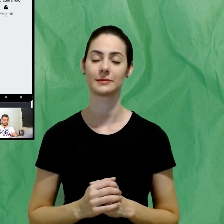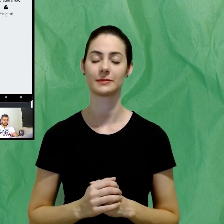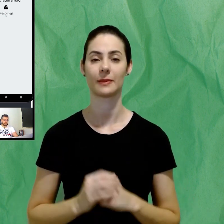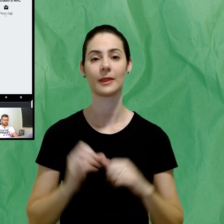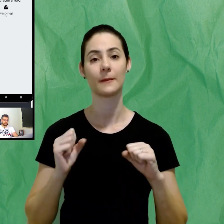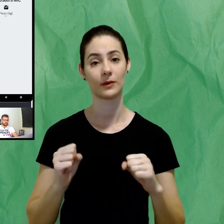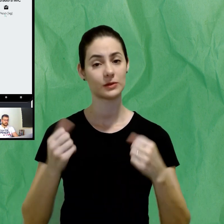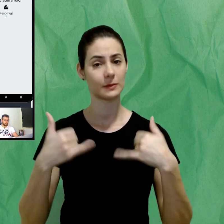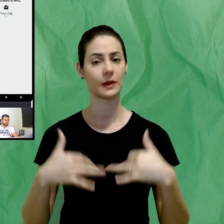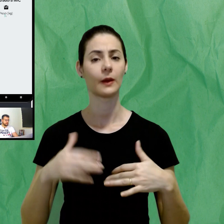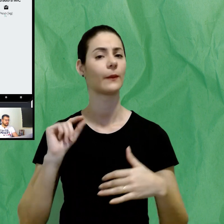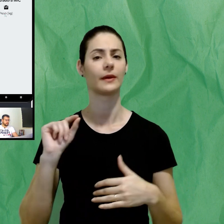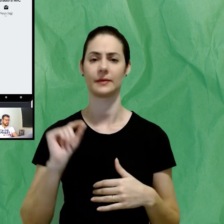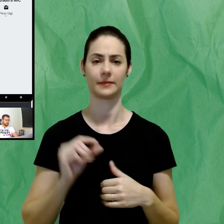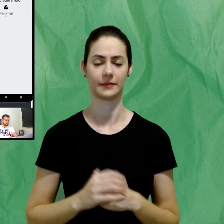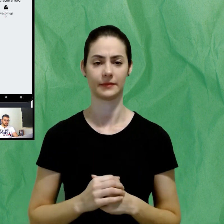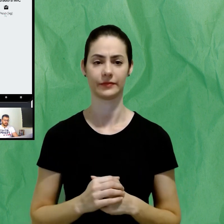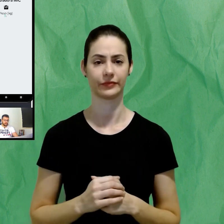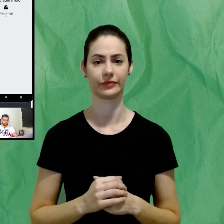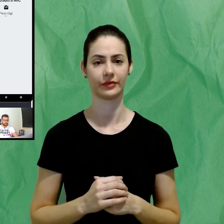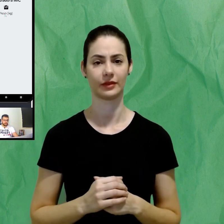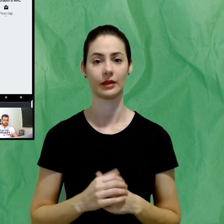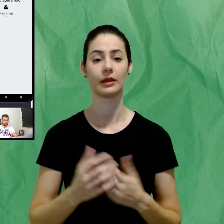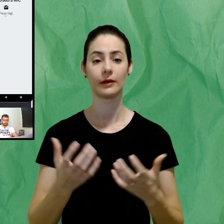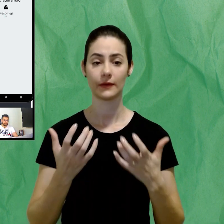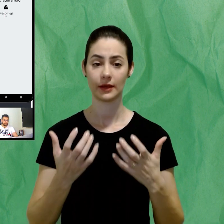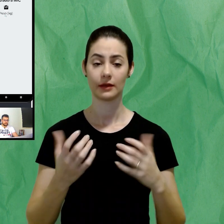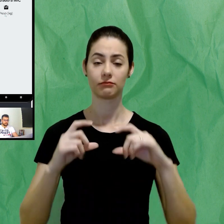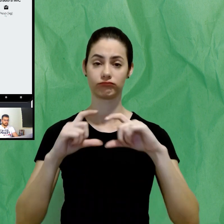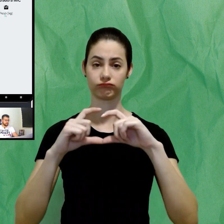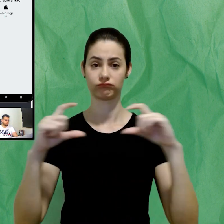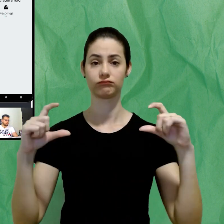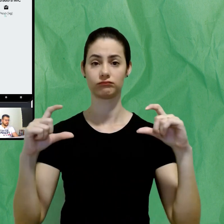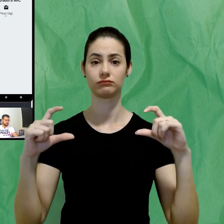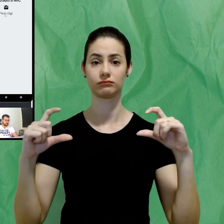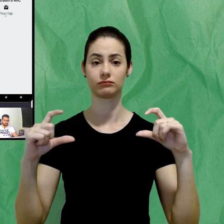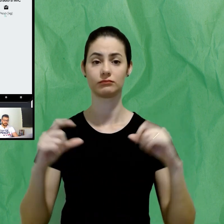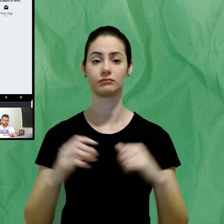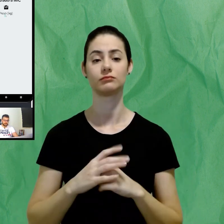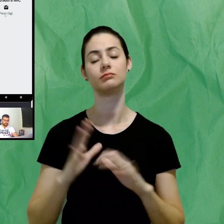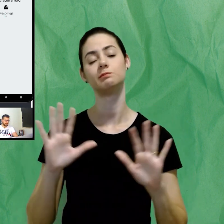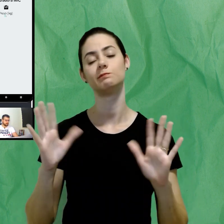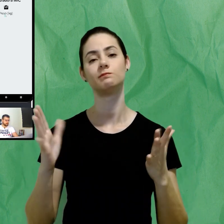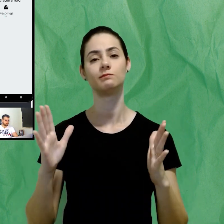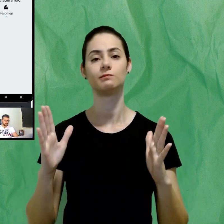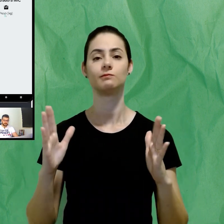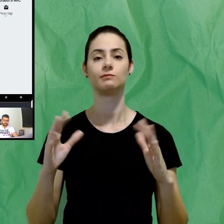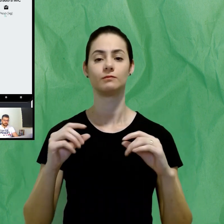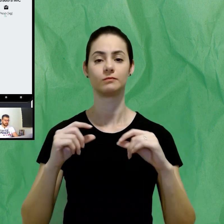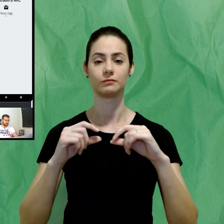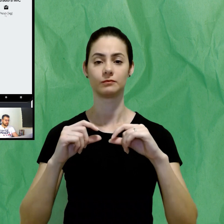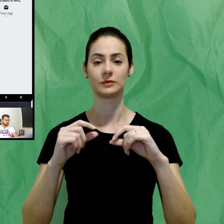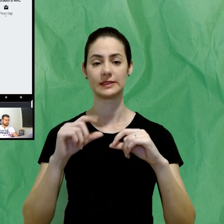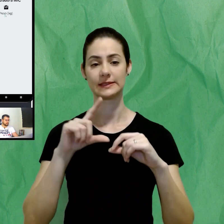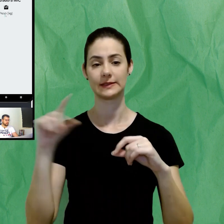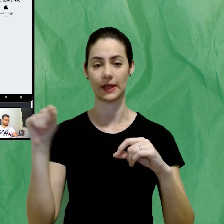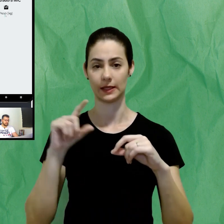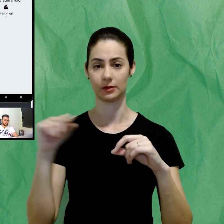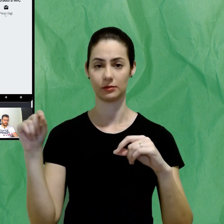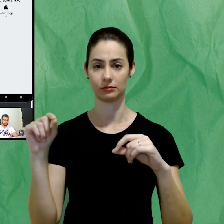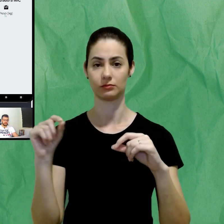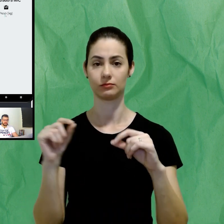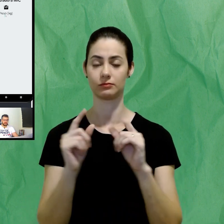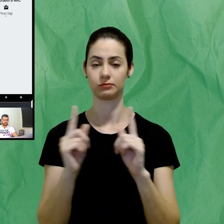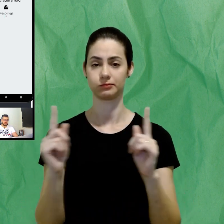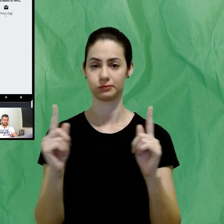a gente pode falar o seguinte para ele. Eu quero que ele ocupe, né, uma largura, por exemplo, de 100,